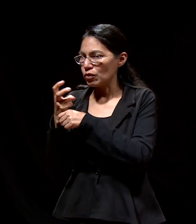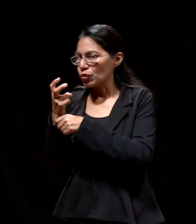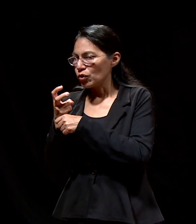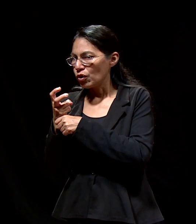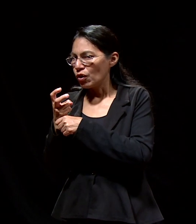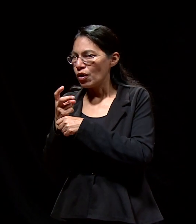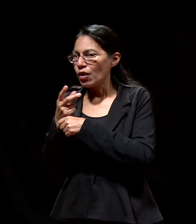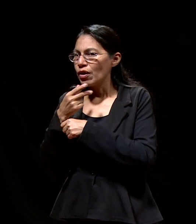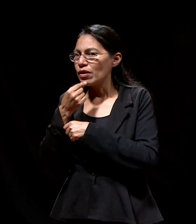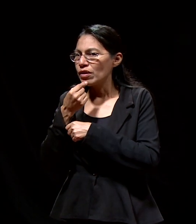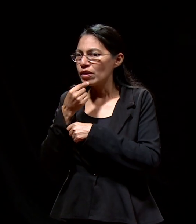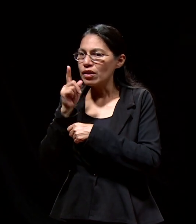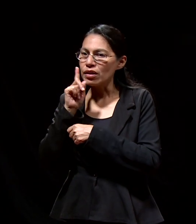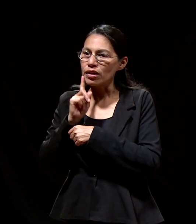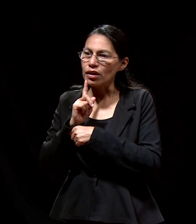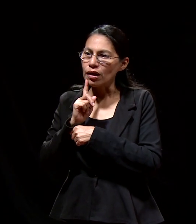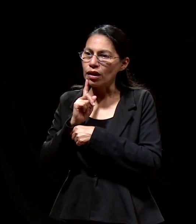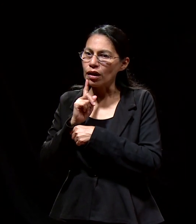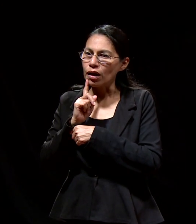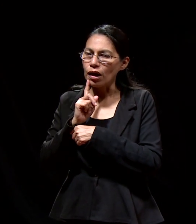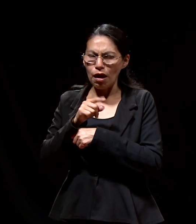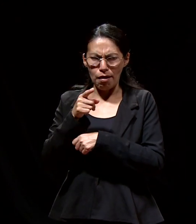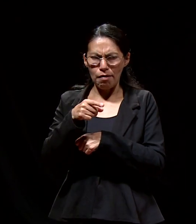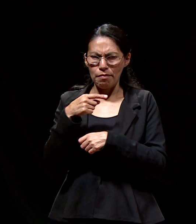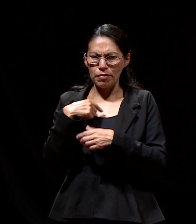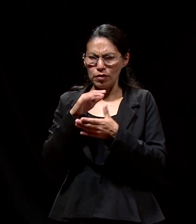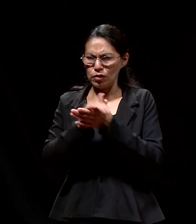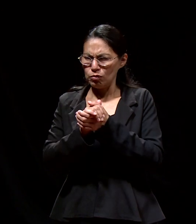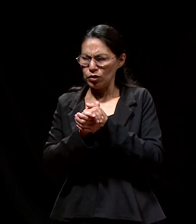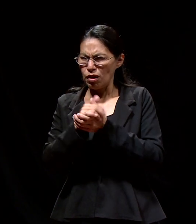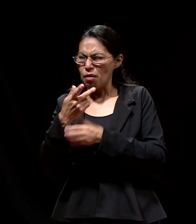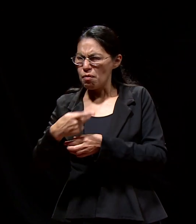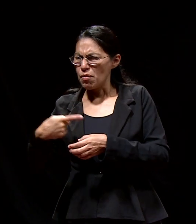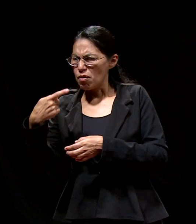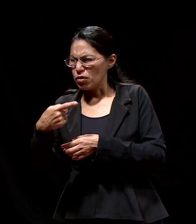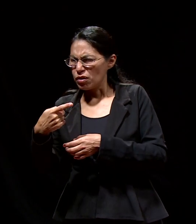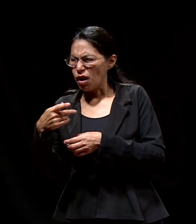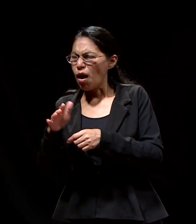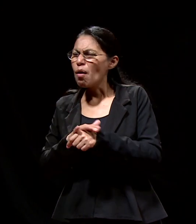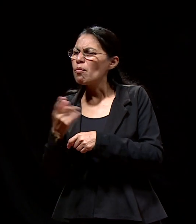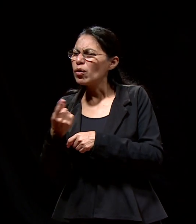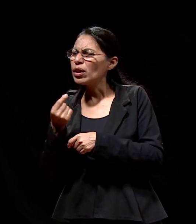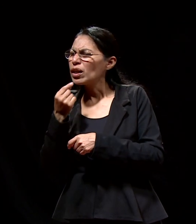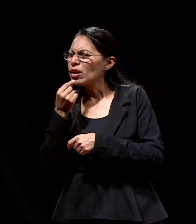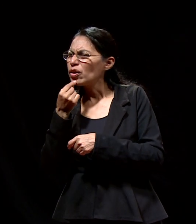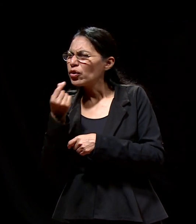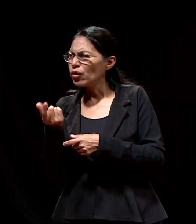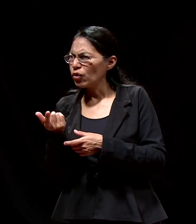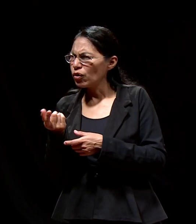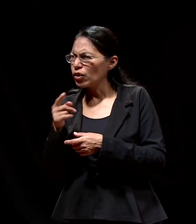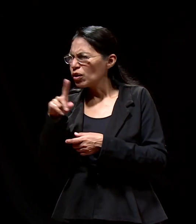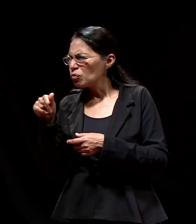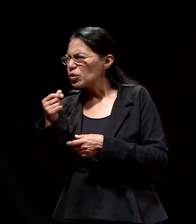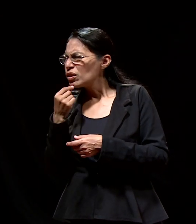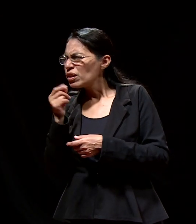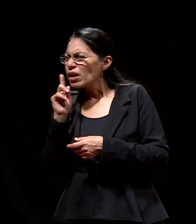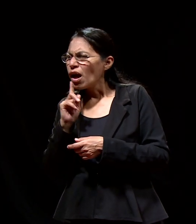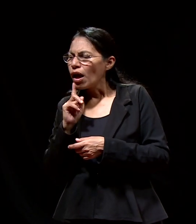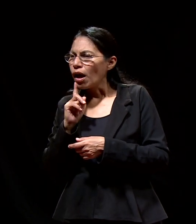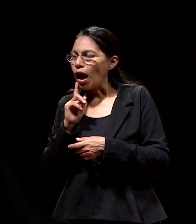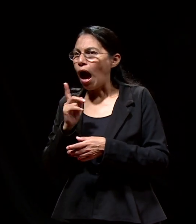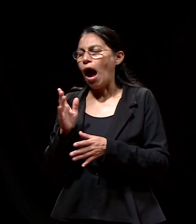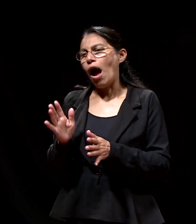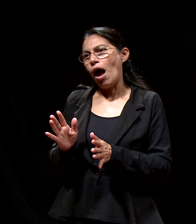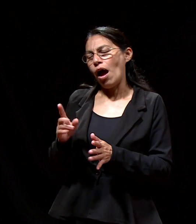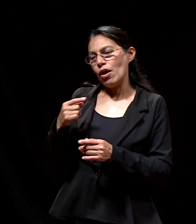que sean niña y ella me pregunta mi esposa porque quieres que sea niño primero bueno es que